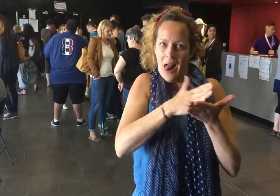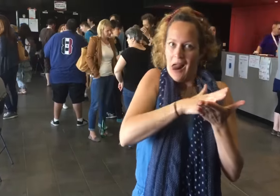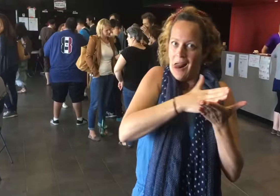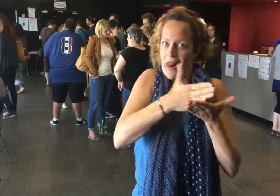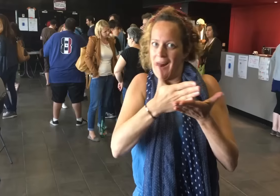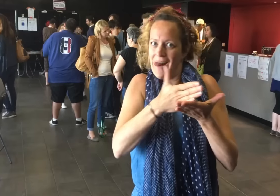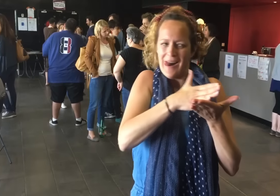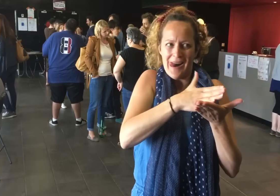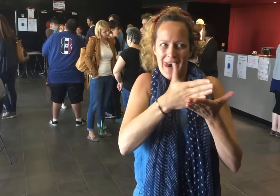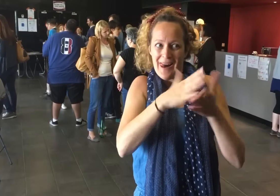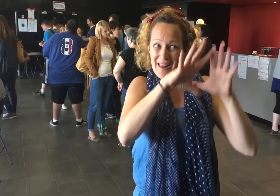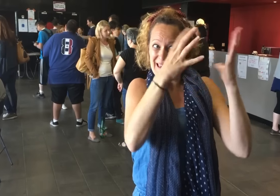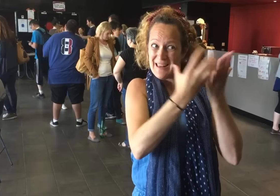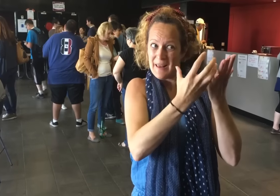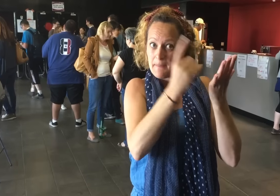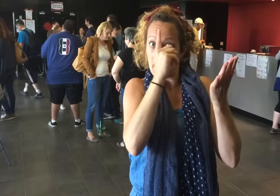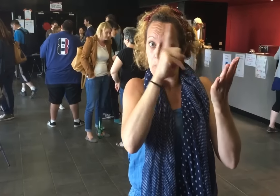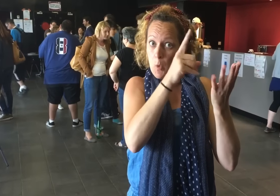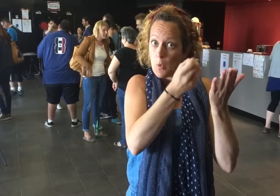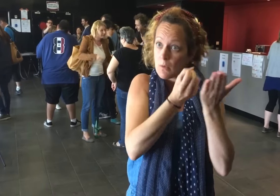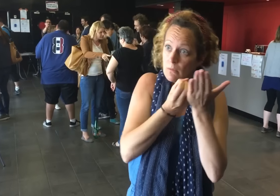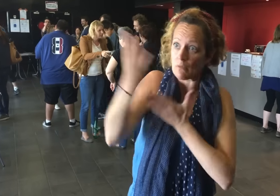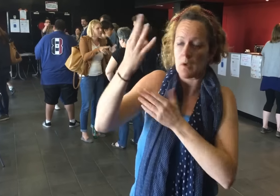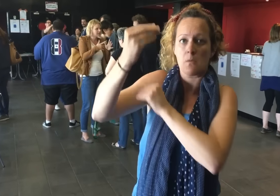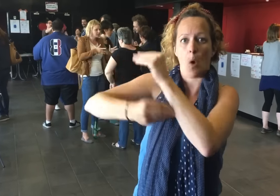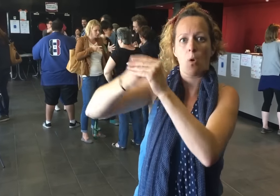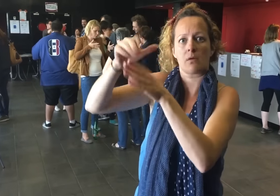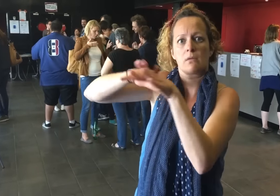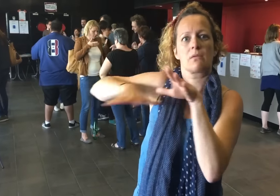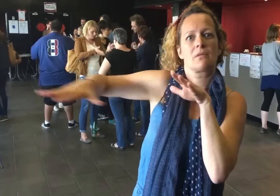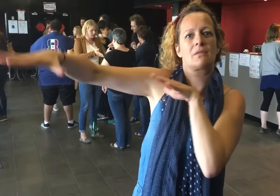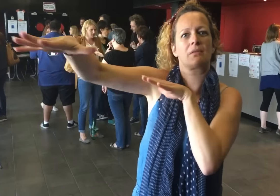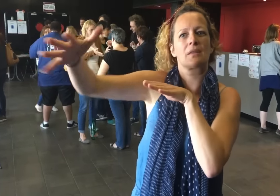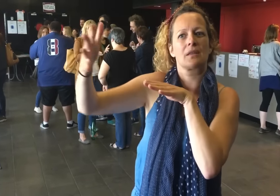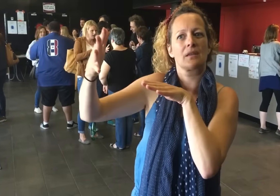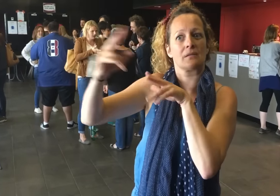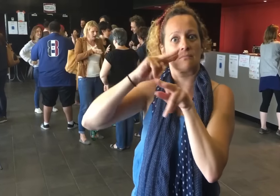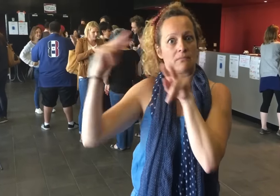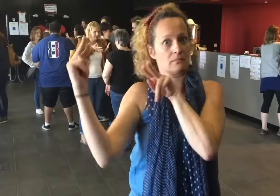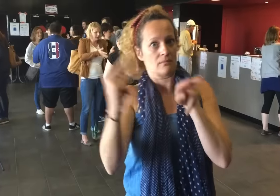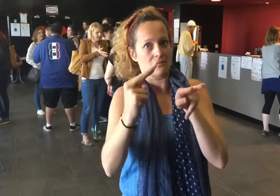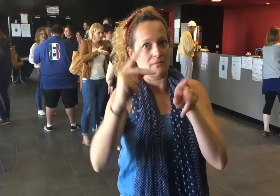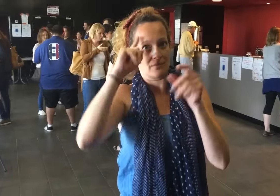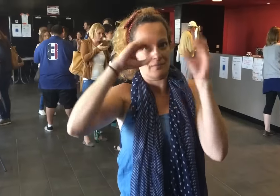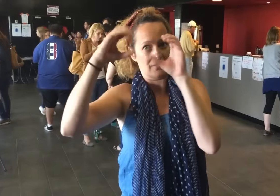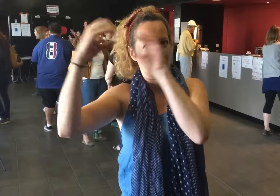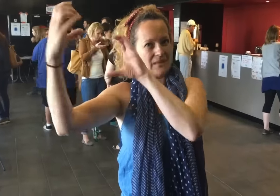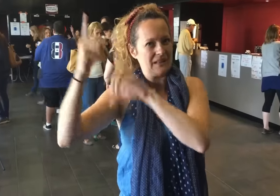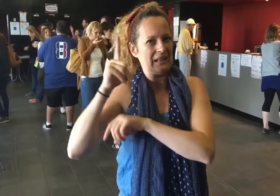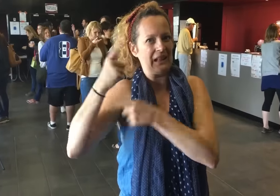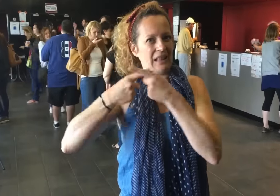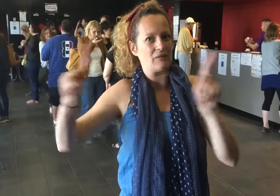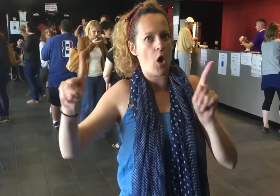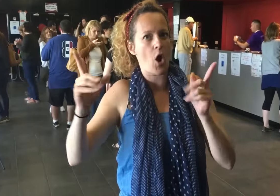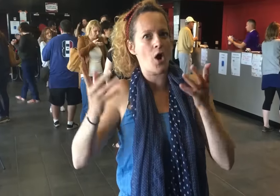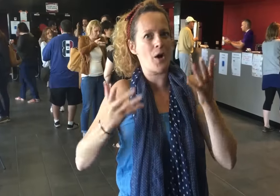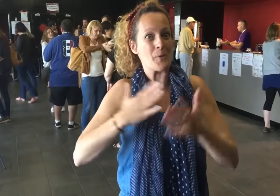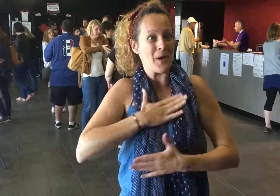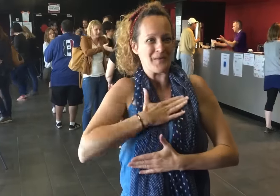qui nous fait vraiment un petit peu hésiter et qui permettra, je pense, de porter cette parole auprès du grand